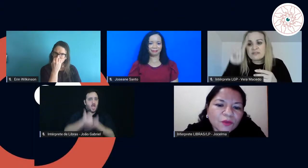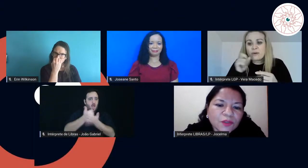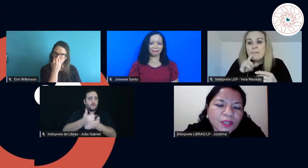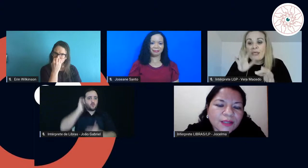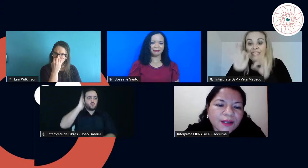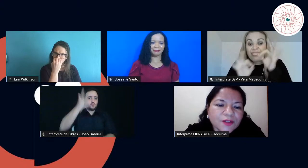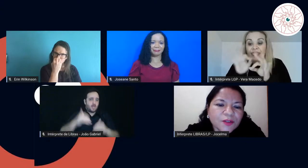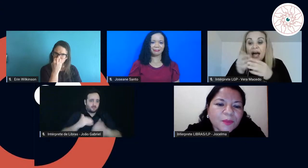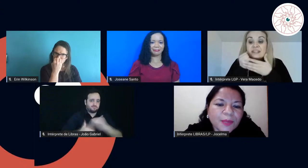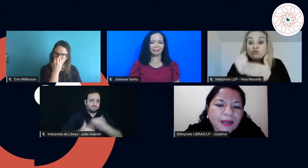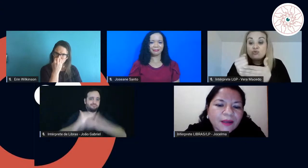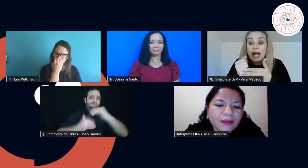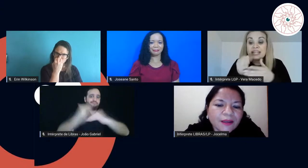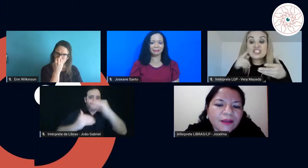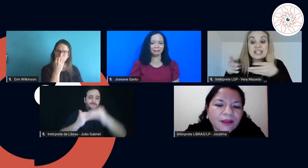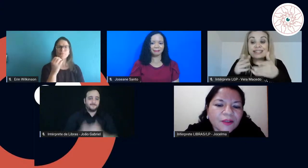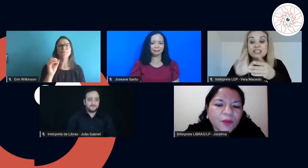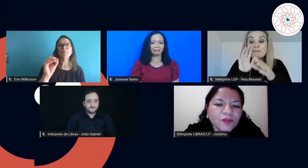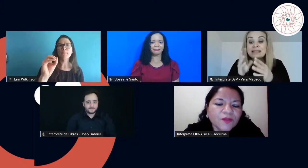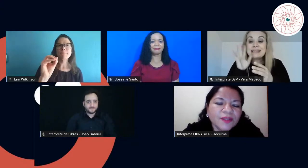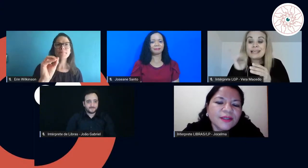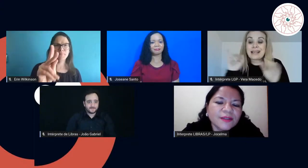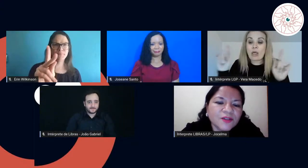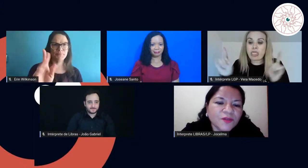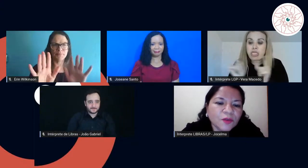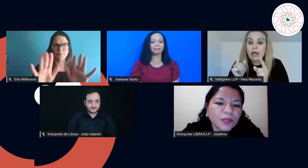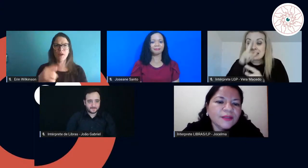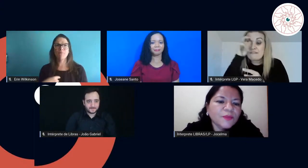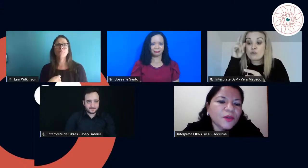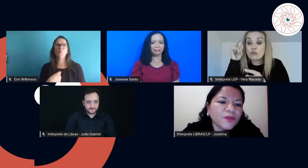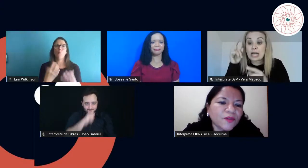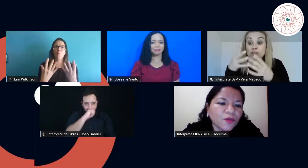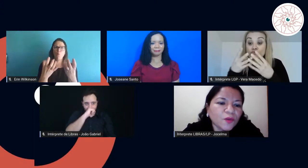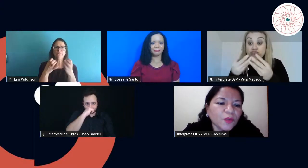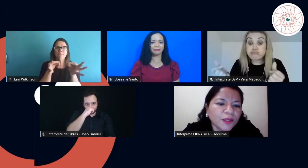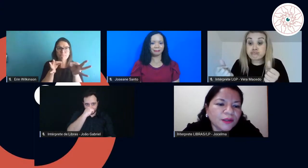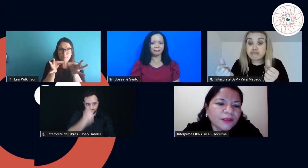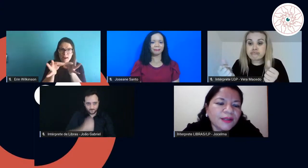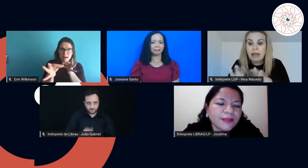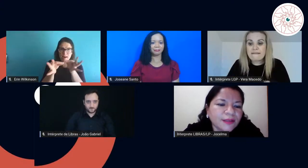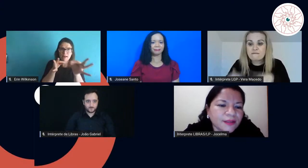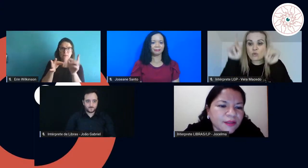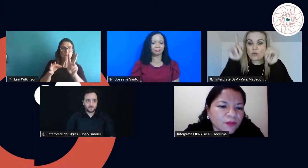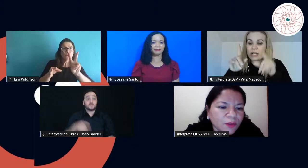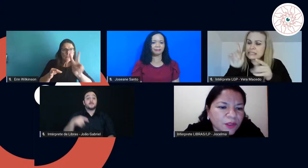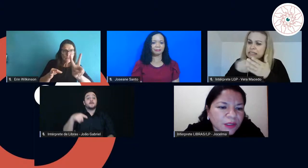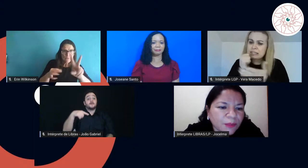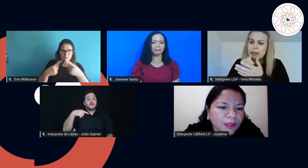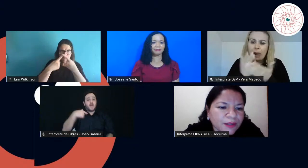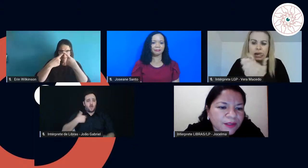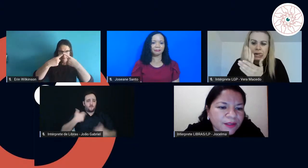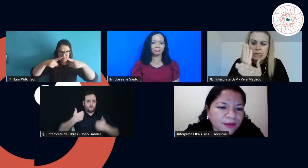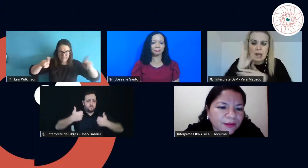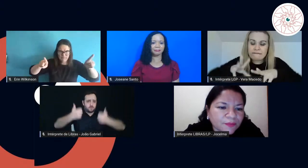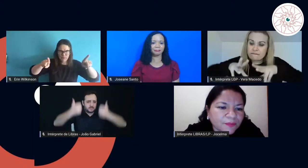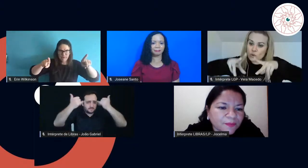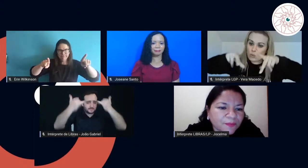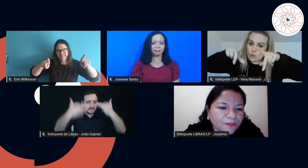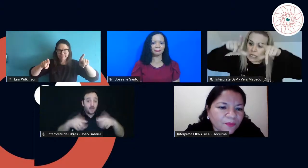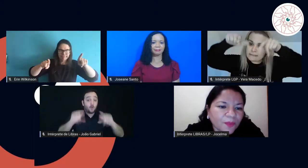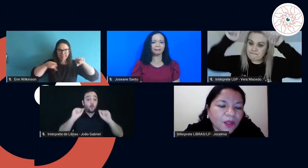fazendo estratégias para que eles possam vencer essas dificuldades e possam evoluir nessa aquisição linguística da parte